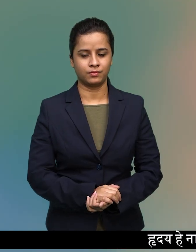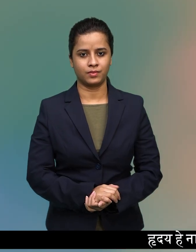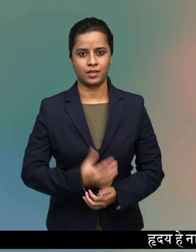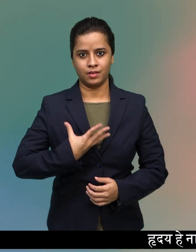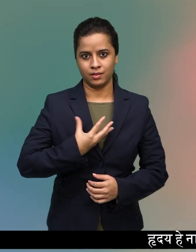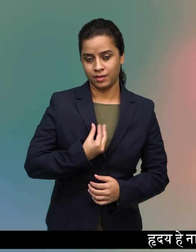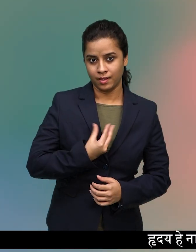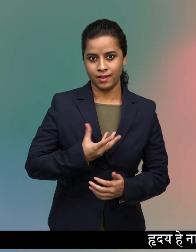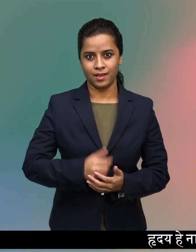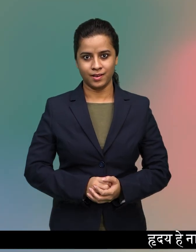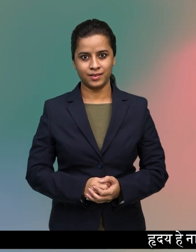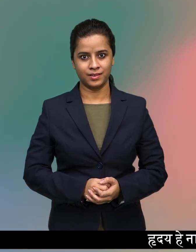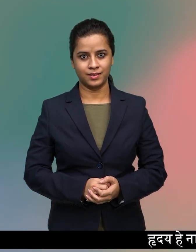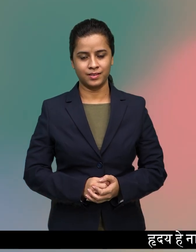हृदय हे नाशपतीच्या आकाराचे असते.